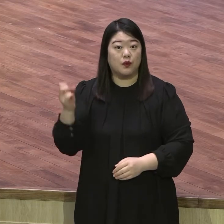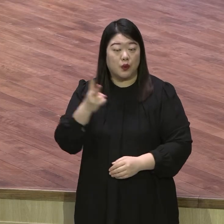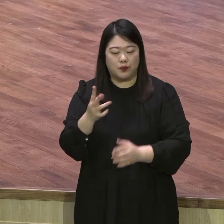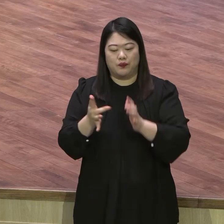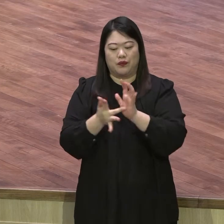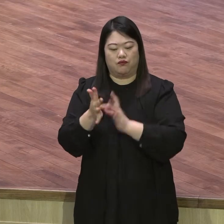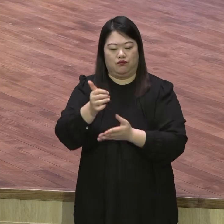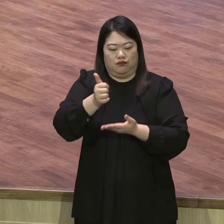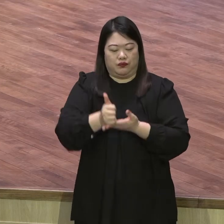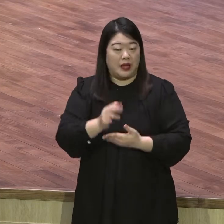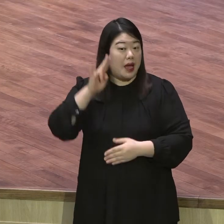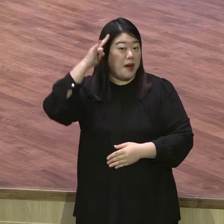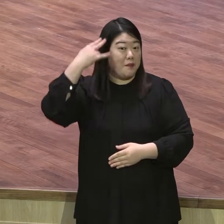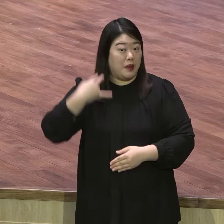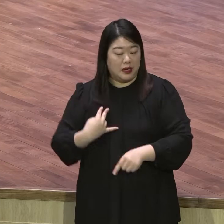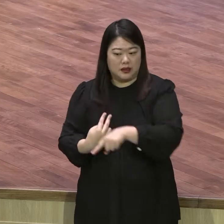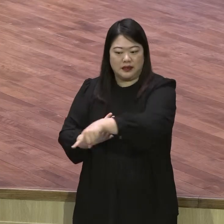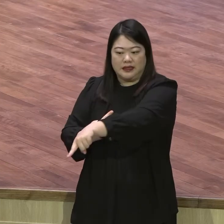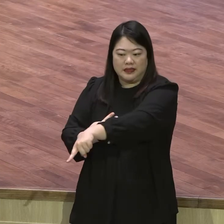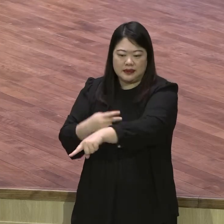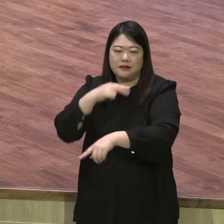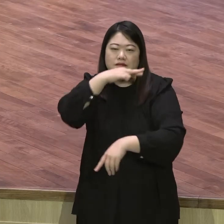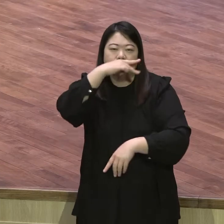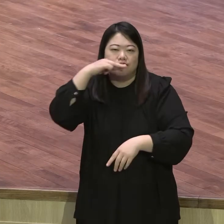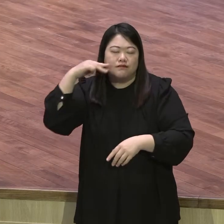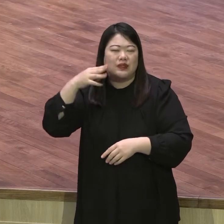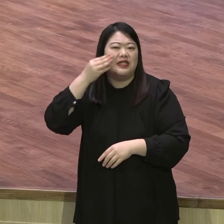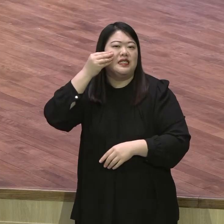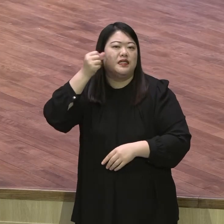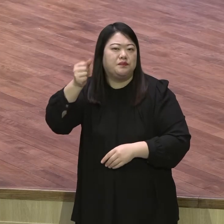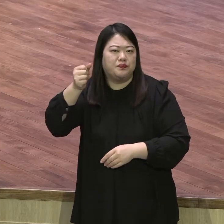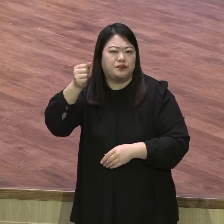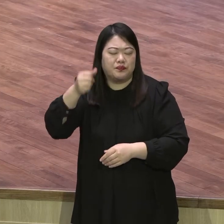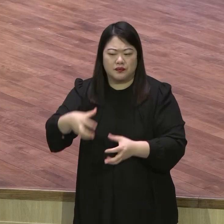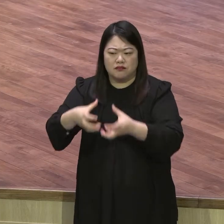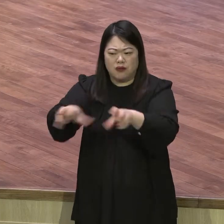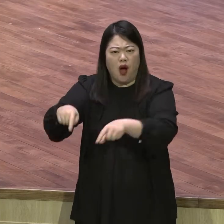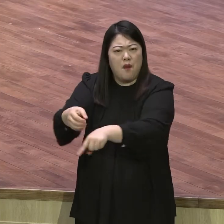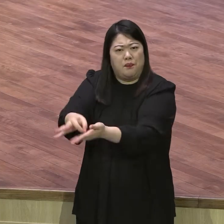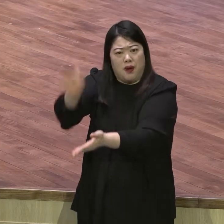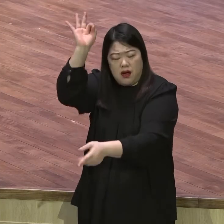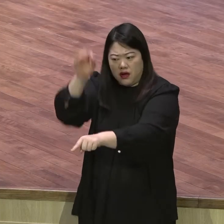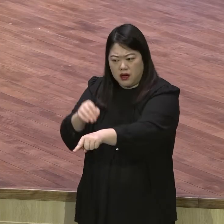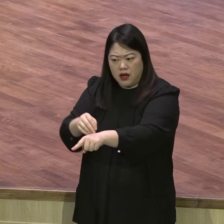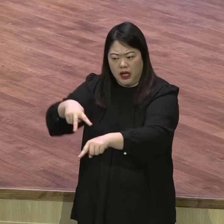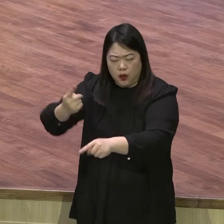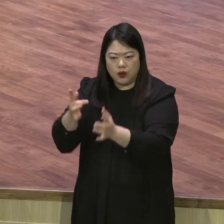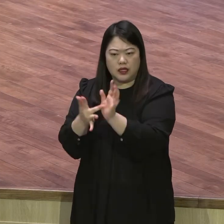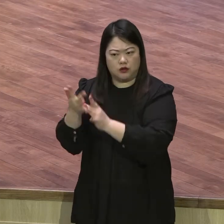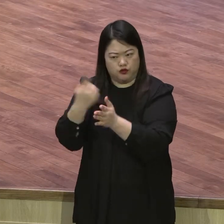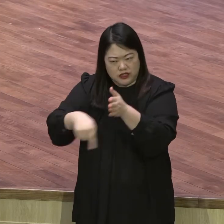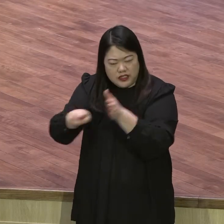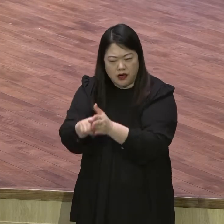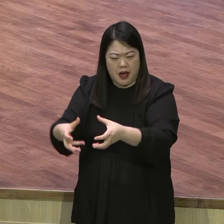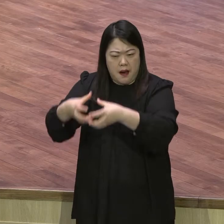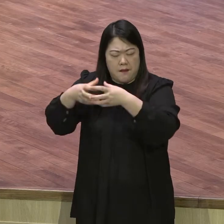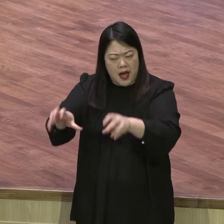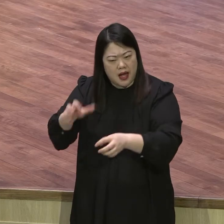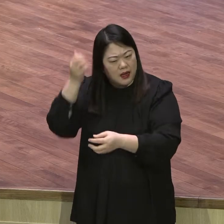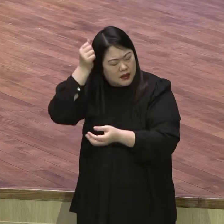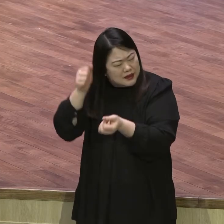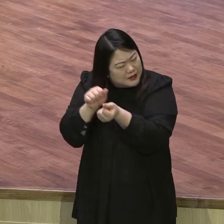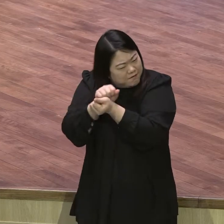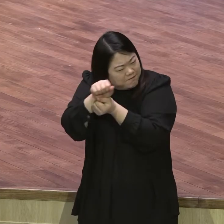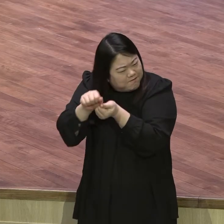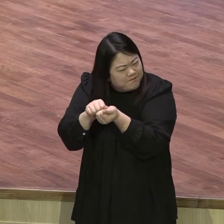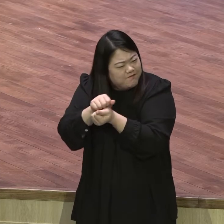헌신이 내가 올 때까지 증거되어야 하리라. 헌신, 이거 가장 중요하거든요. 영적